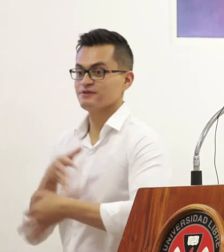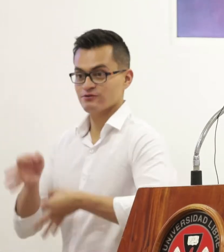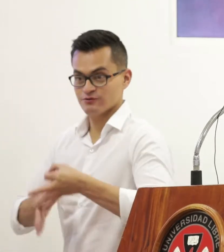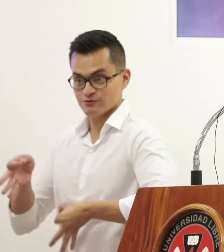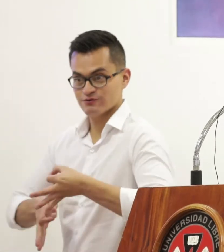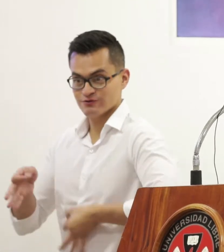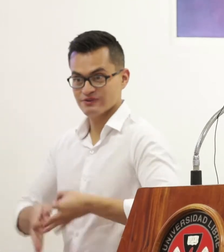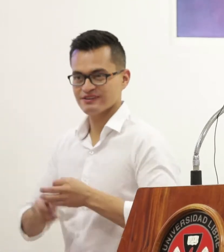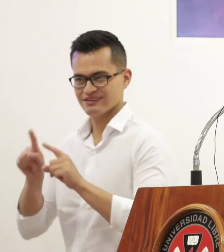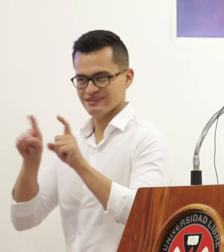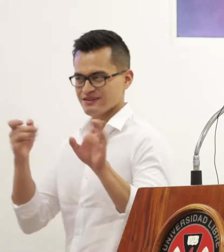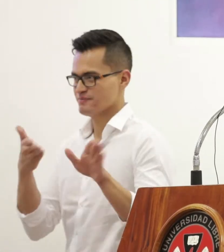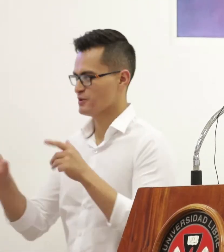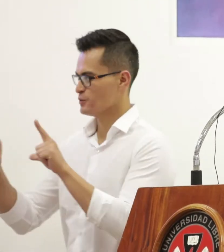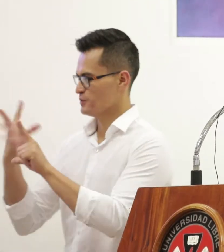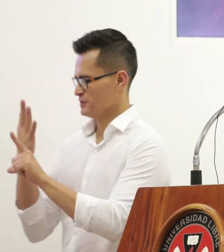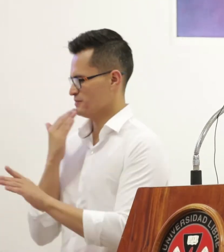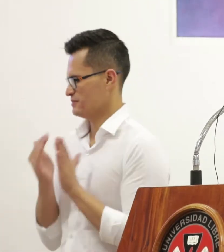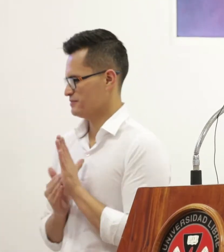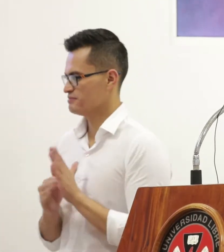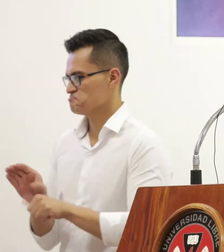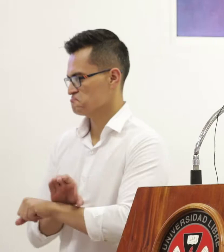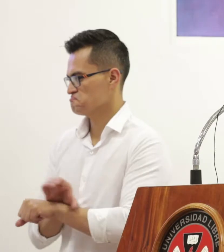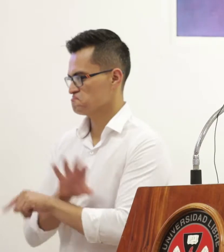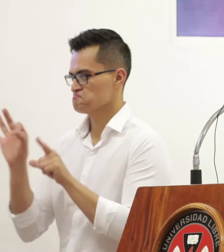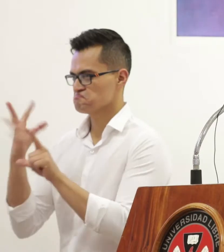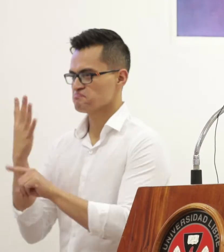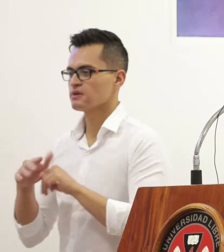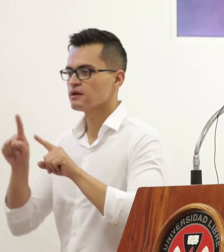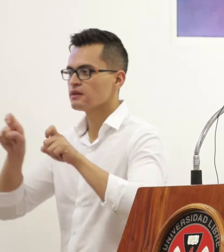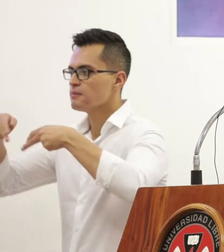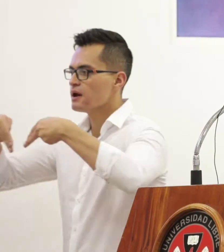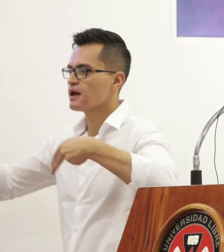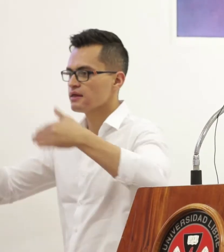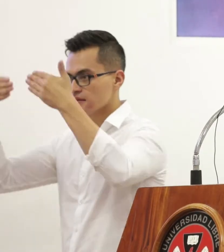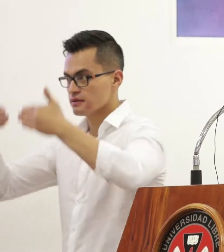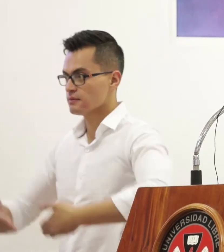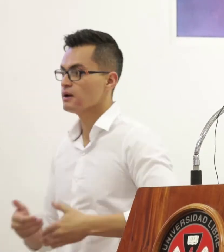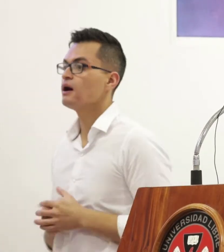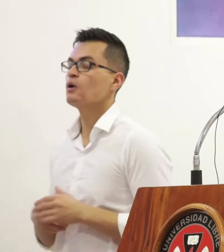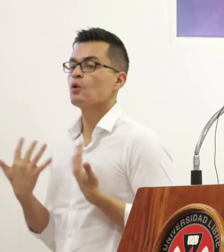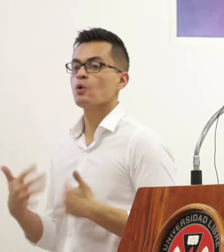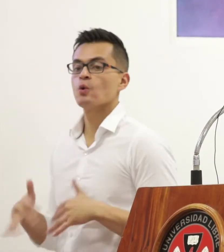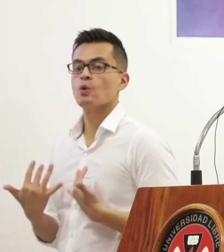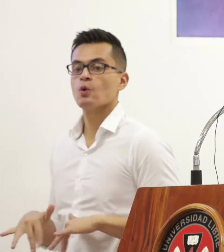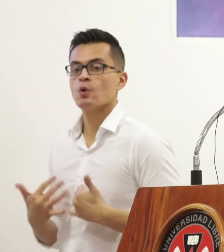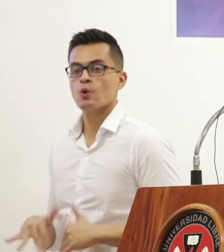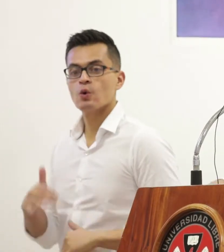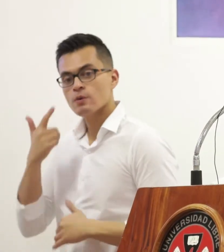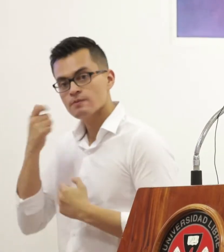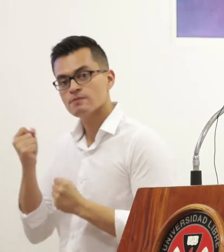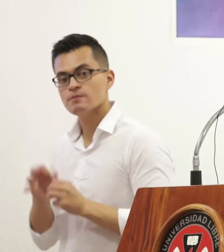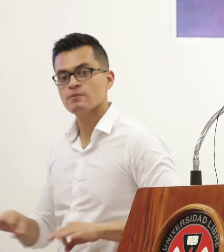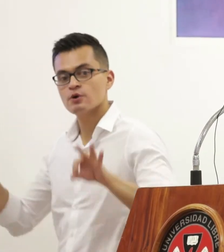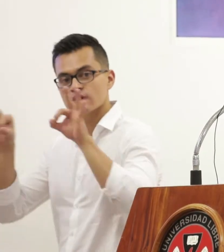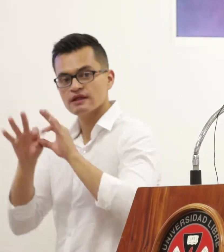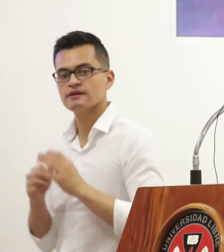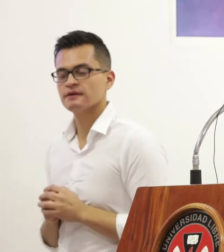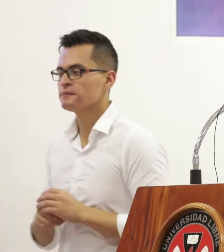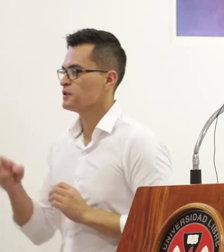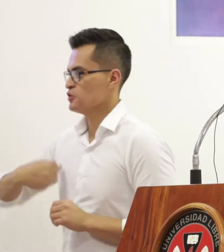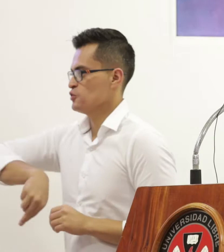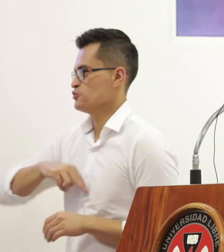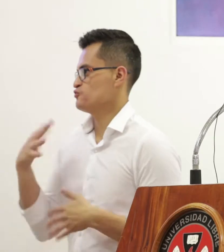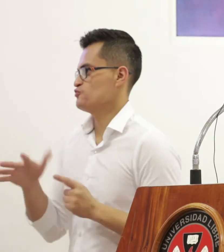con esos cursos virtuales, por ejemplo, en materia de género y discapacidad ha sido fundamental. Nosotros tenemos el privilegio,